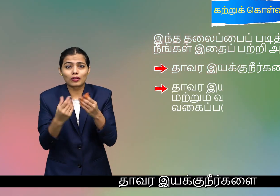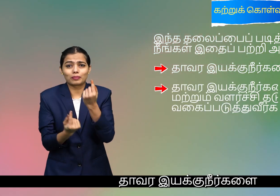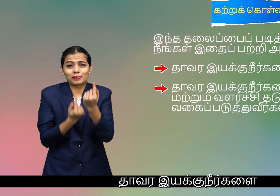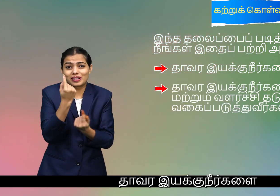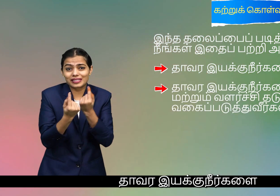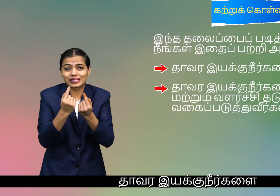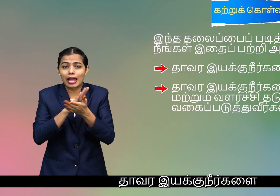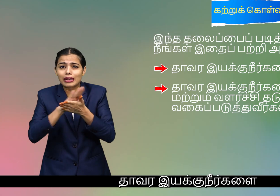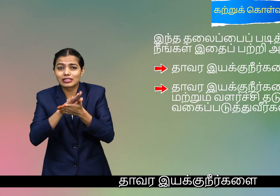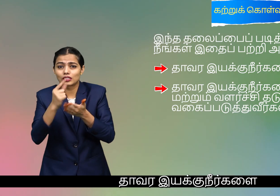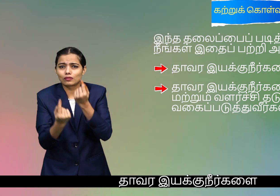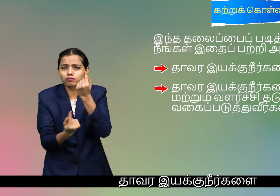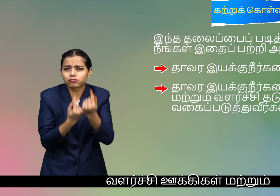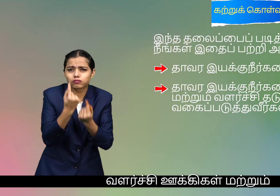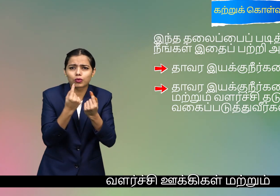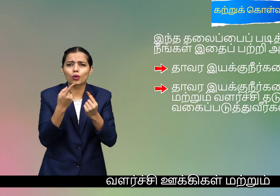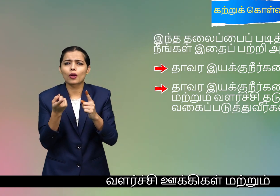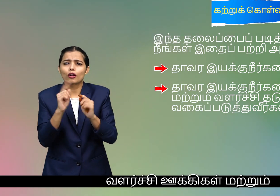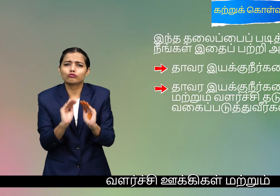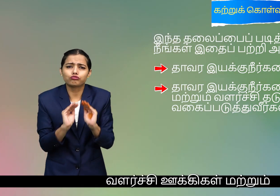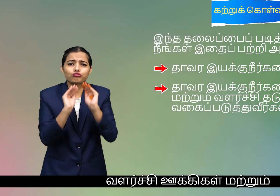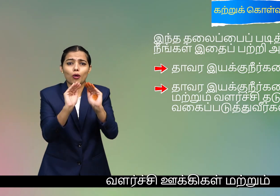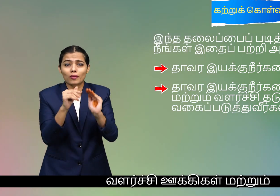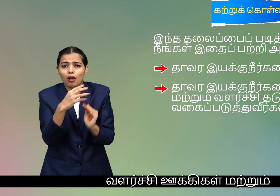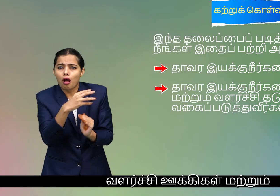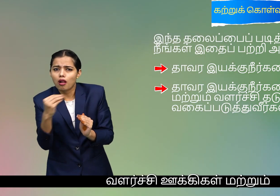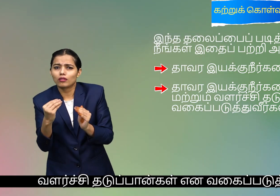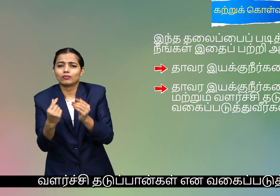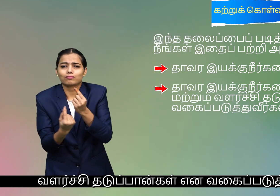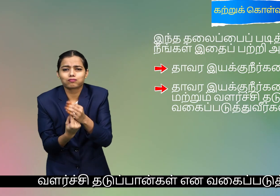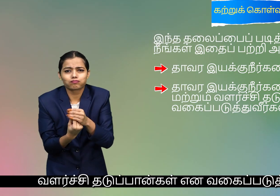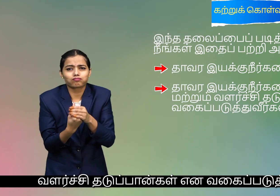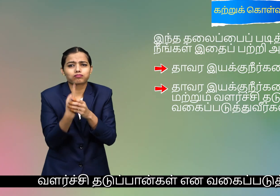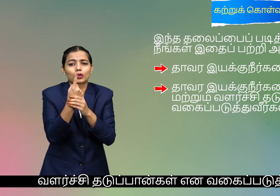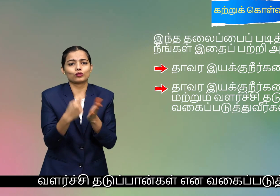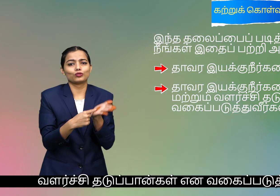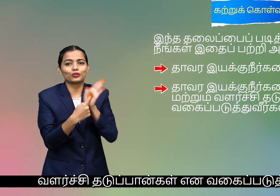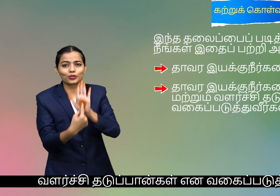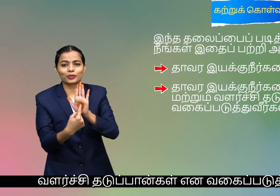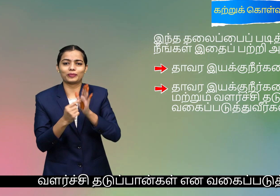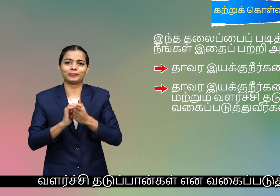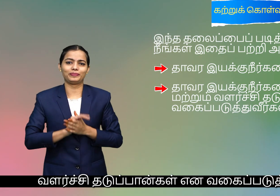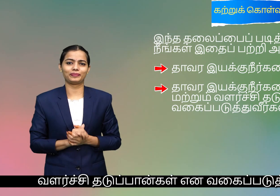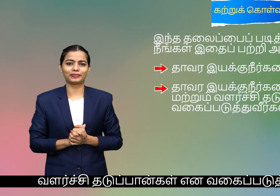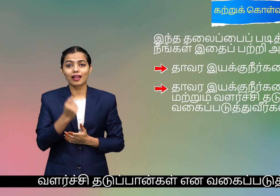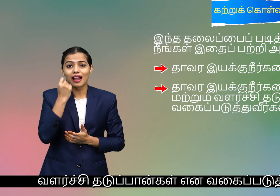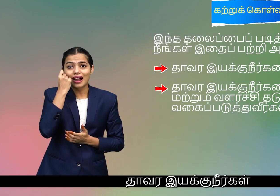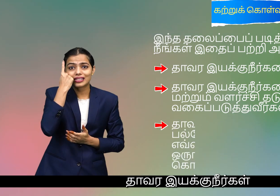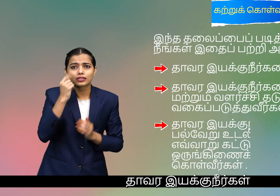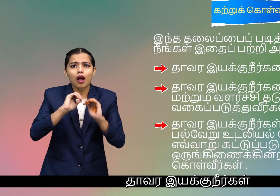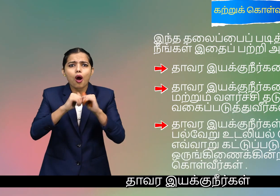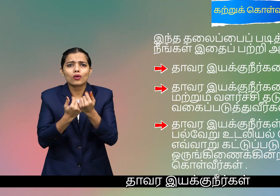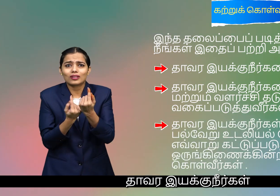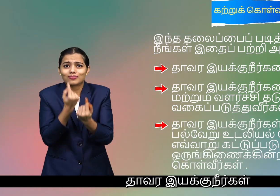தாவர இயக்குநீர்களை வளர்ச்சி ஊக்கிகள் மற்றும் வளர்ச்சி தடுப்பான்கள் என வகைப்படுத்துவீர்கள்.